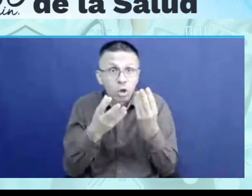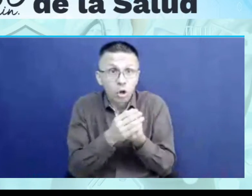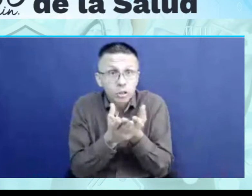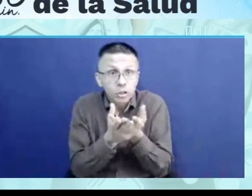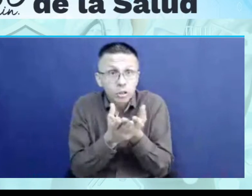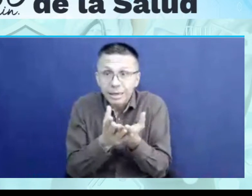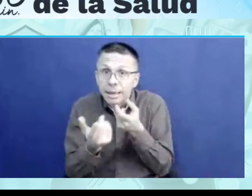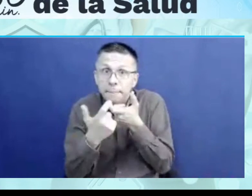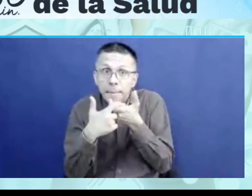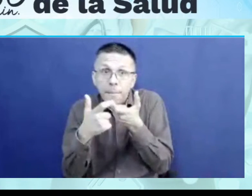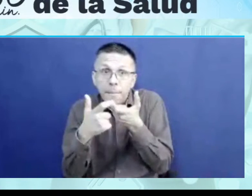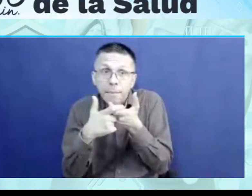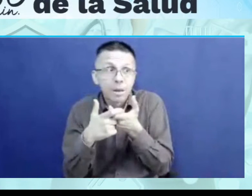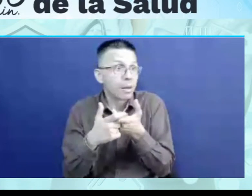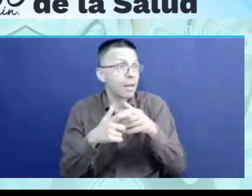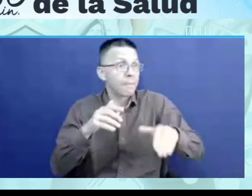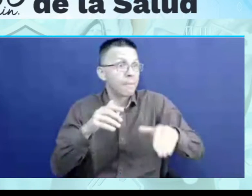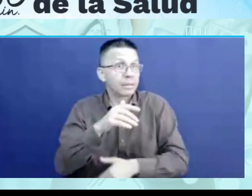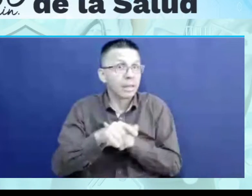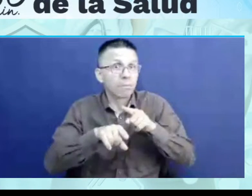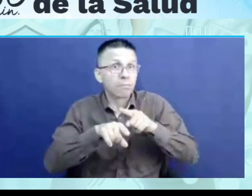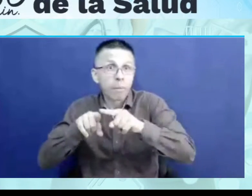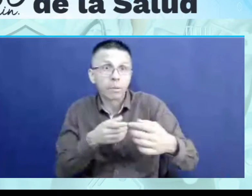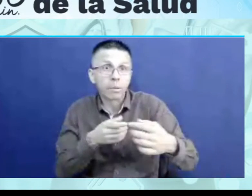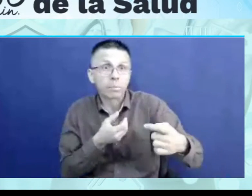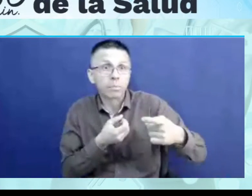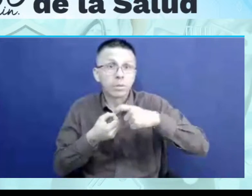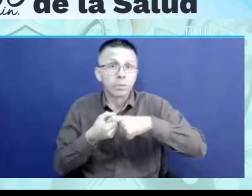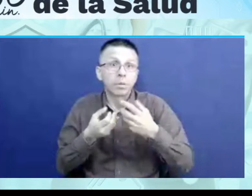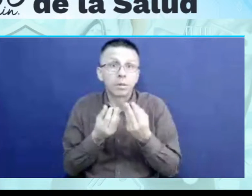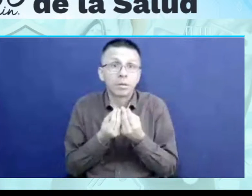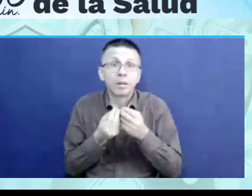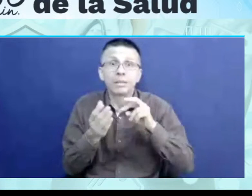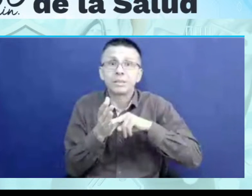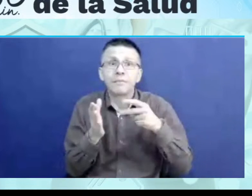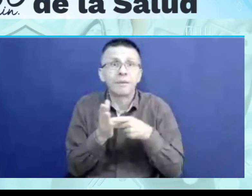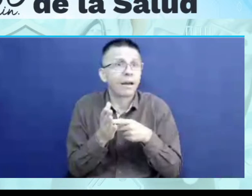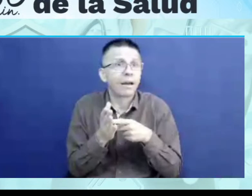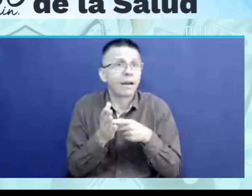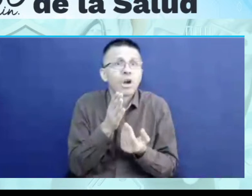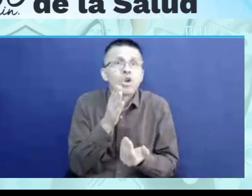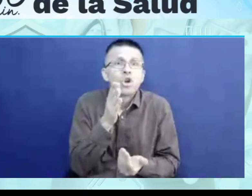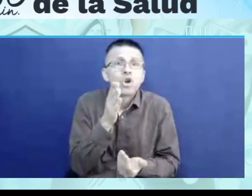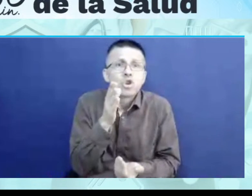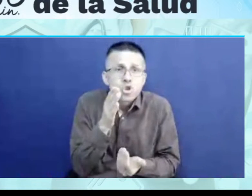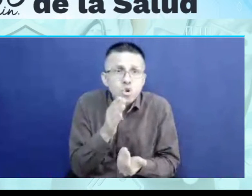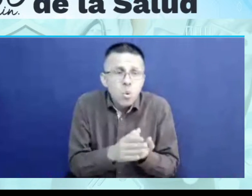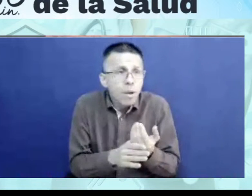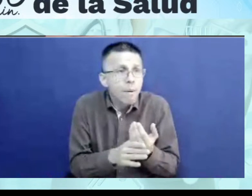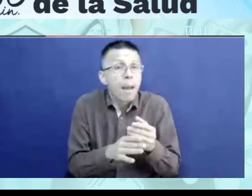en los diferentes ministerios, es que, Ricardo, estamos sacando una nueva camada de personas